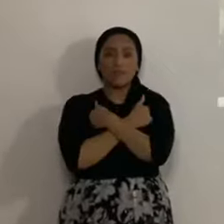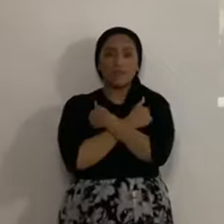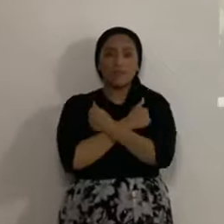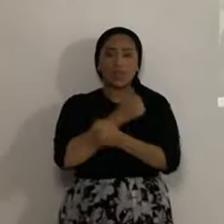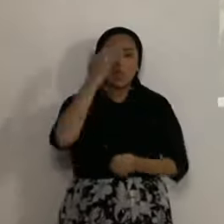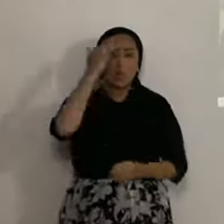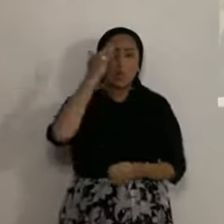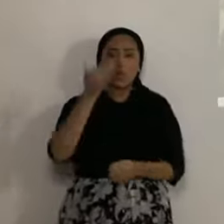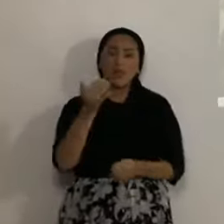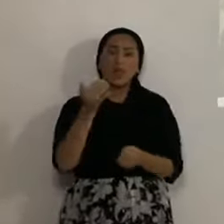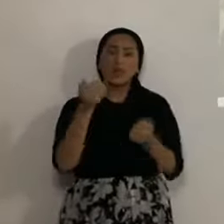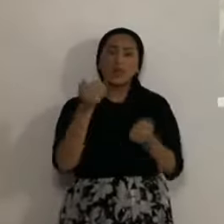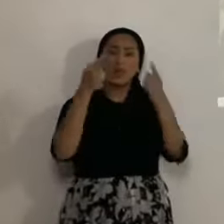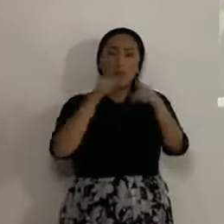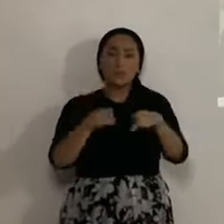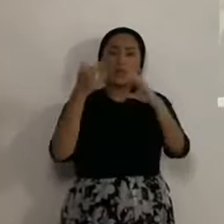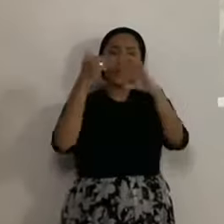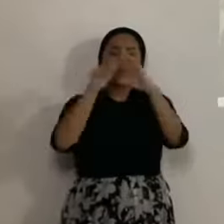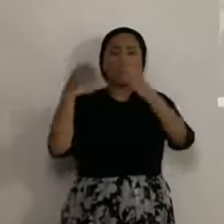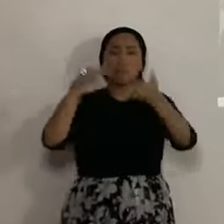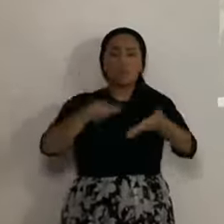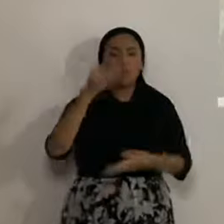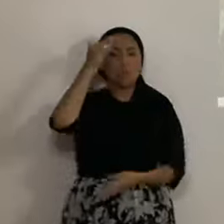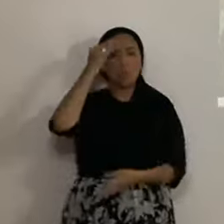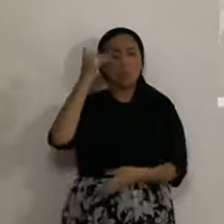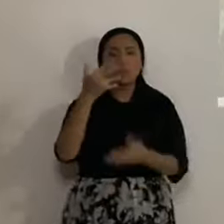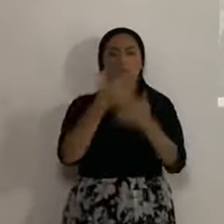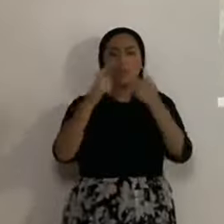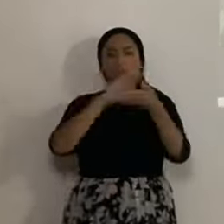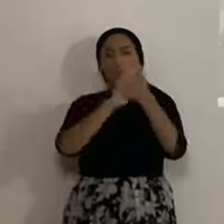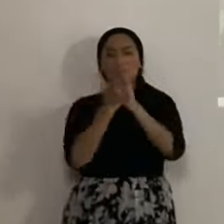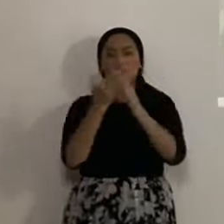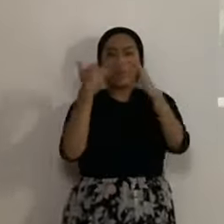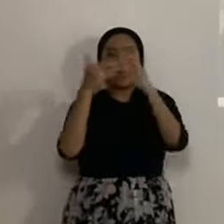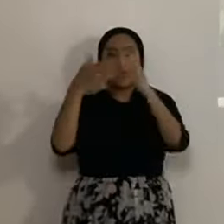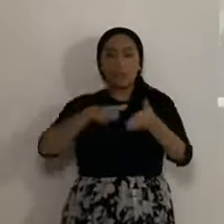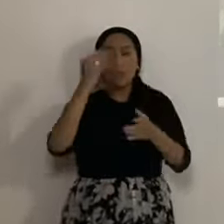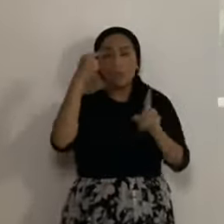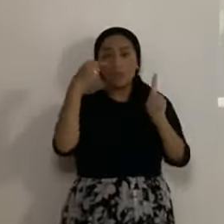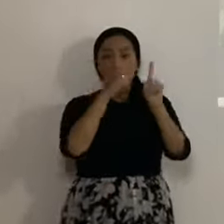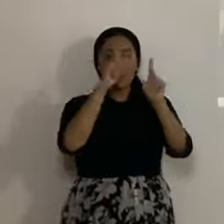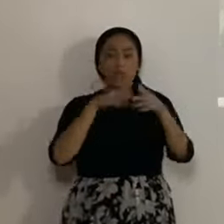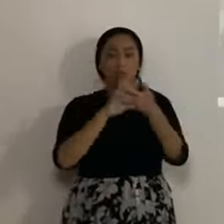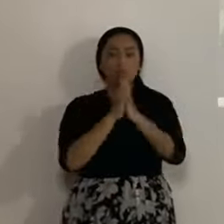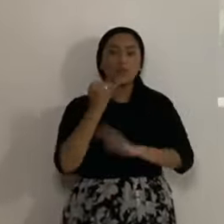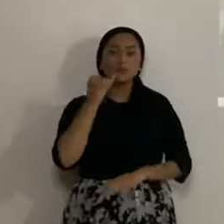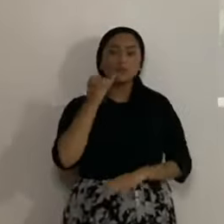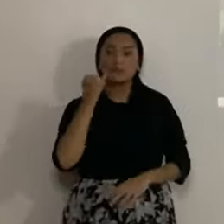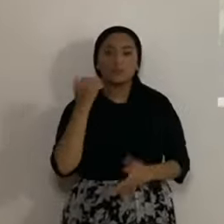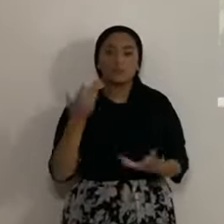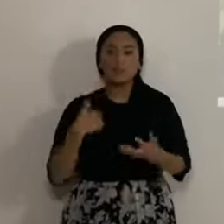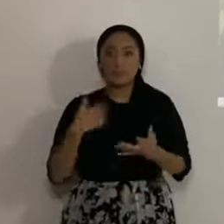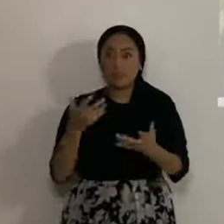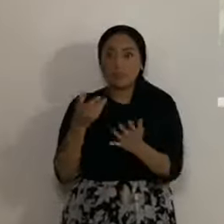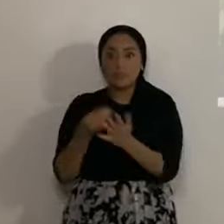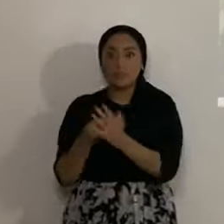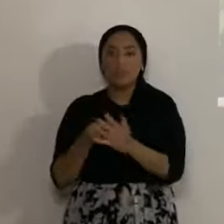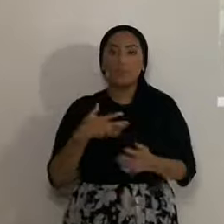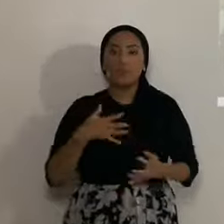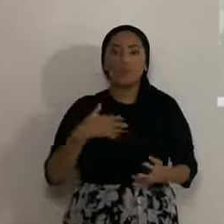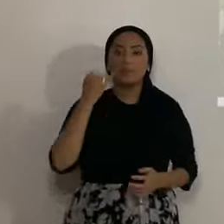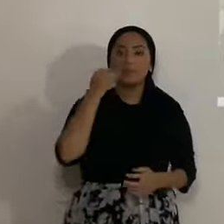¿por qué se da ser mensajero de la muerte? Generalmente por envidia, por codicia, por celo,